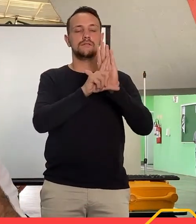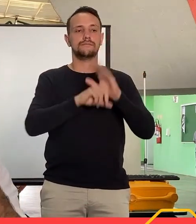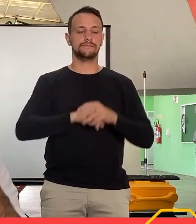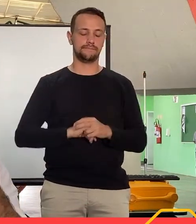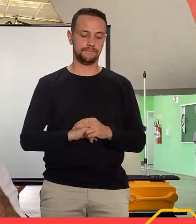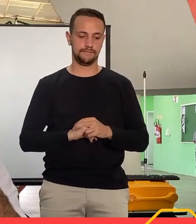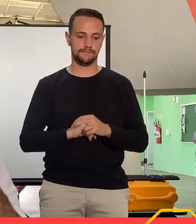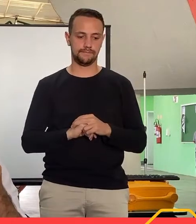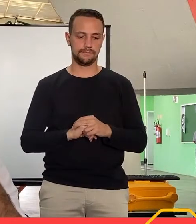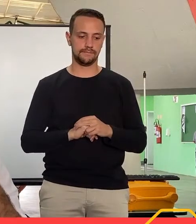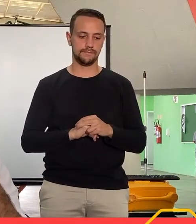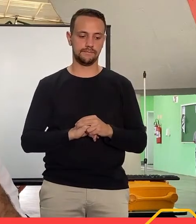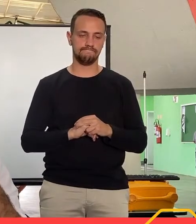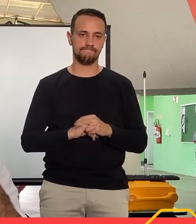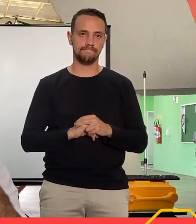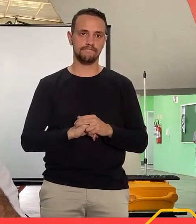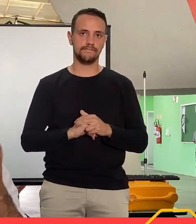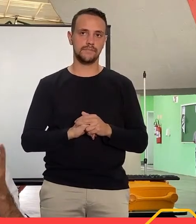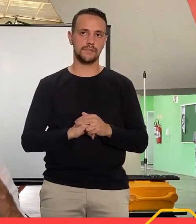Então,